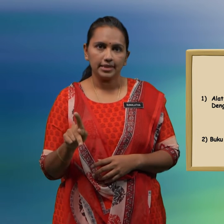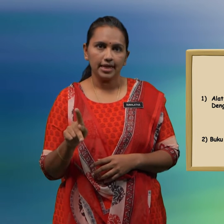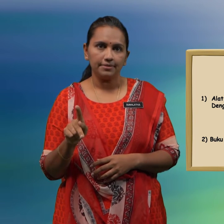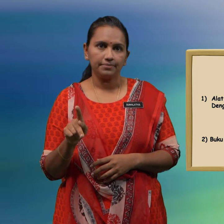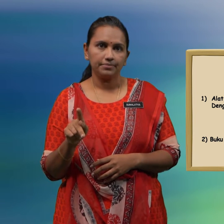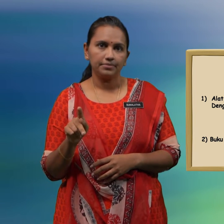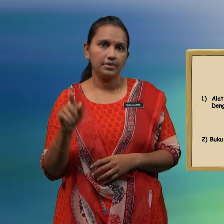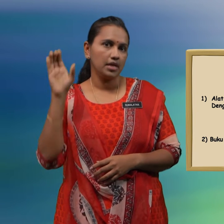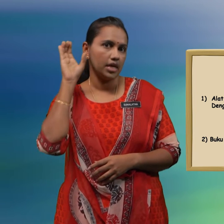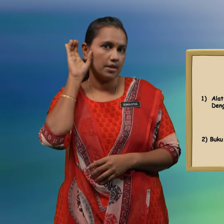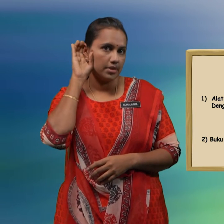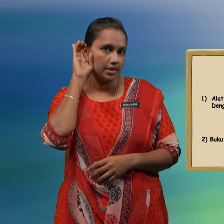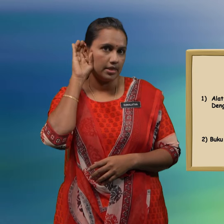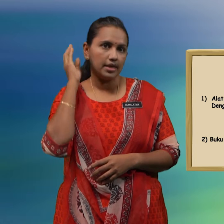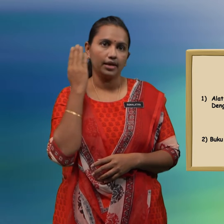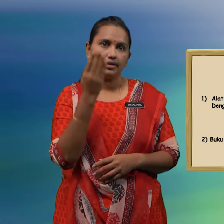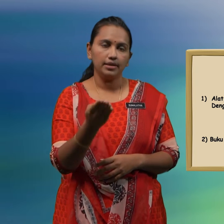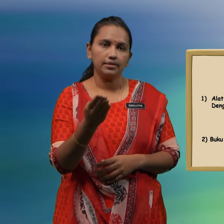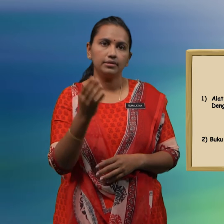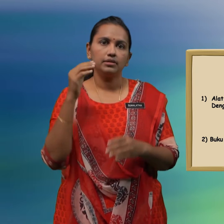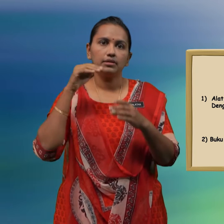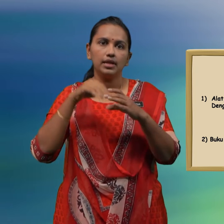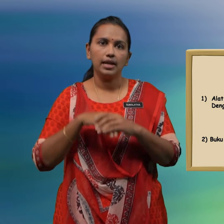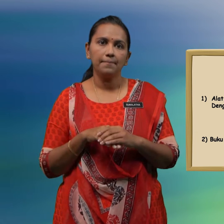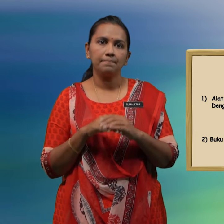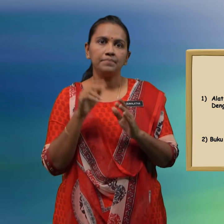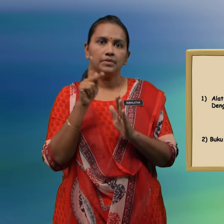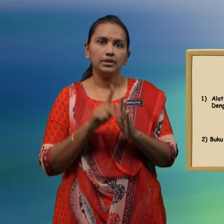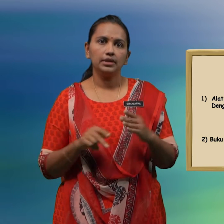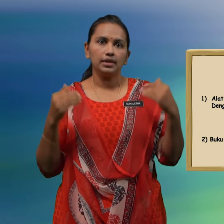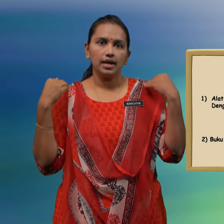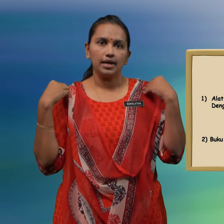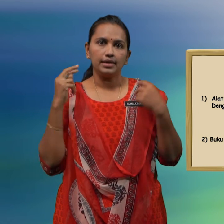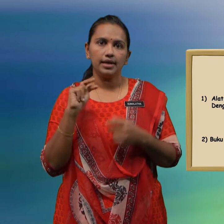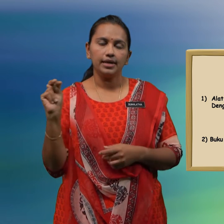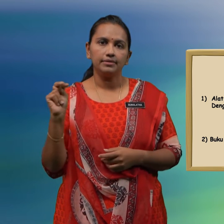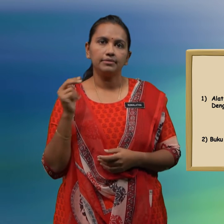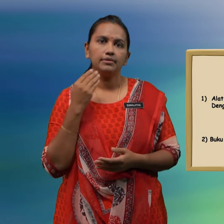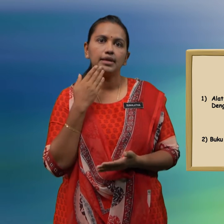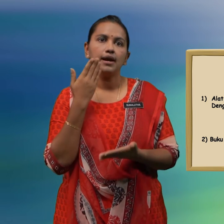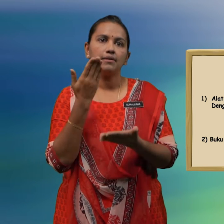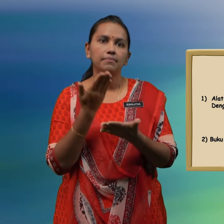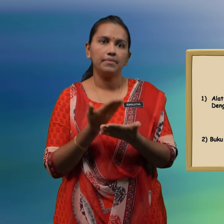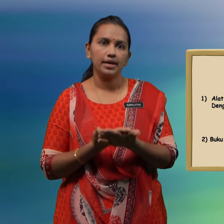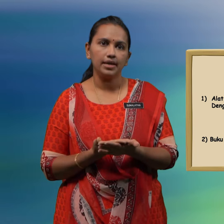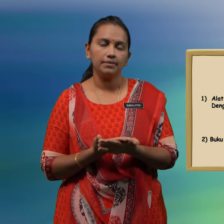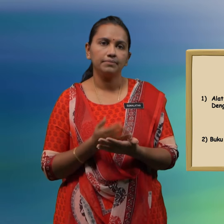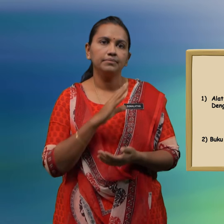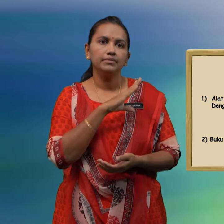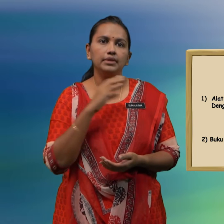Pastikan ABD anda dalam keadaan yang baik